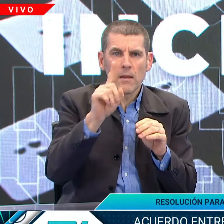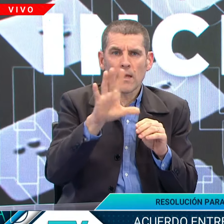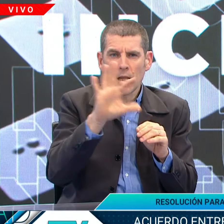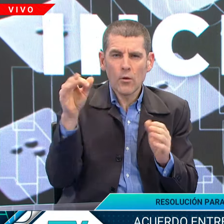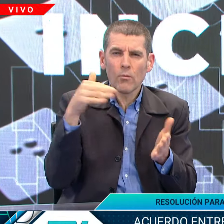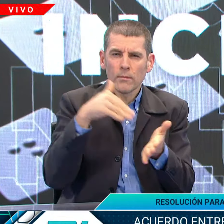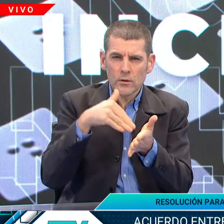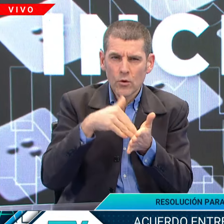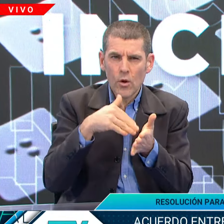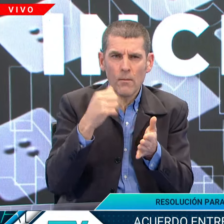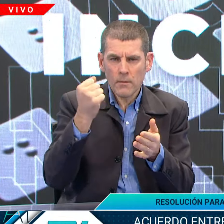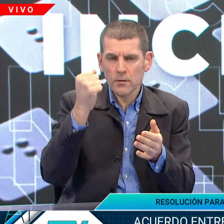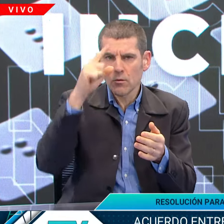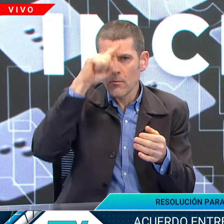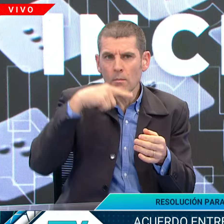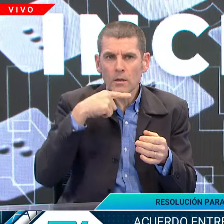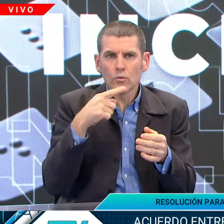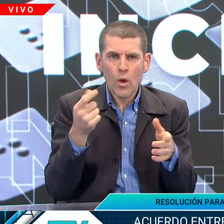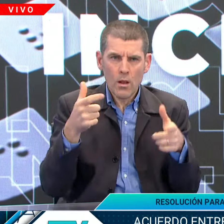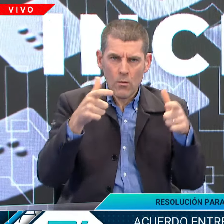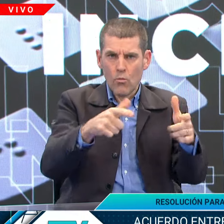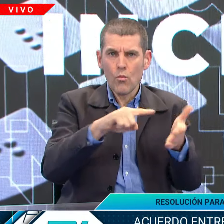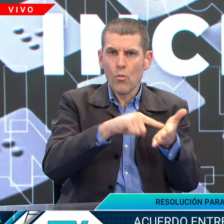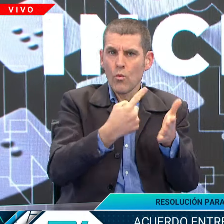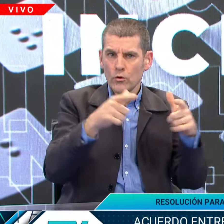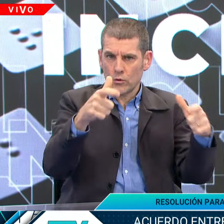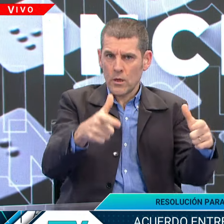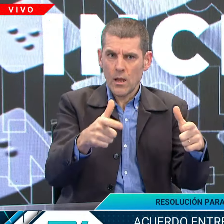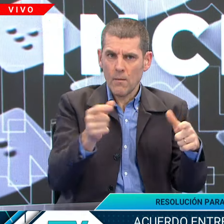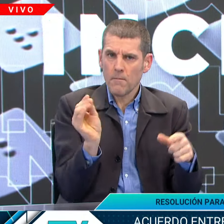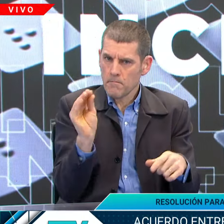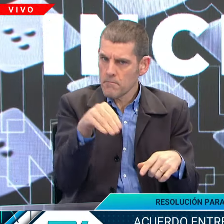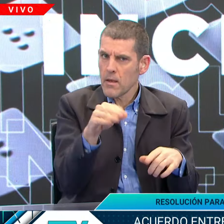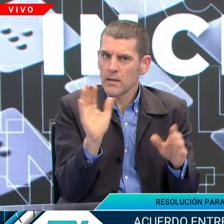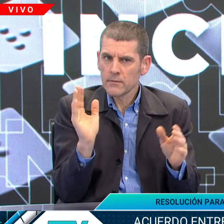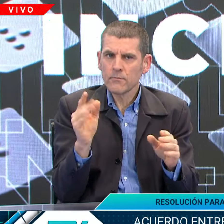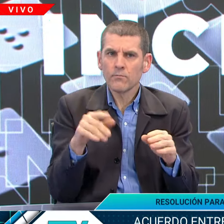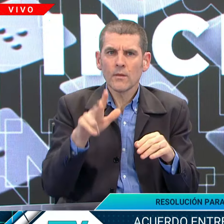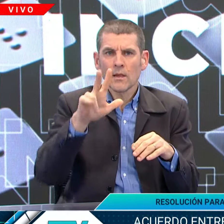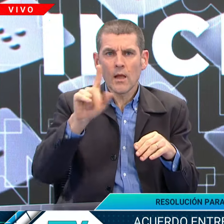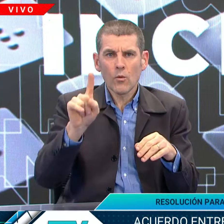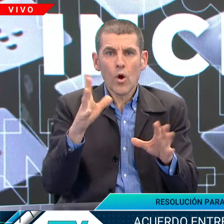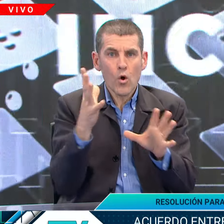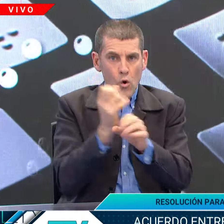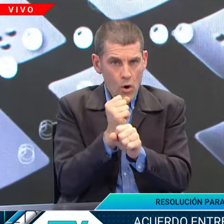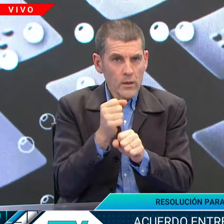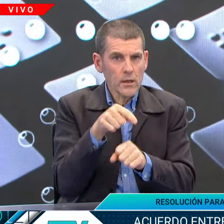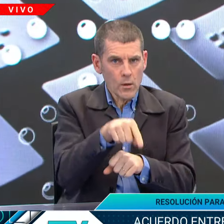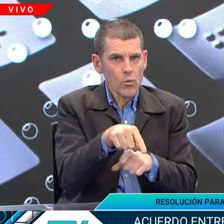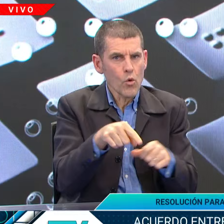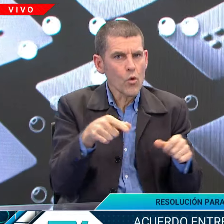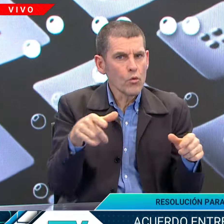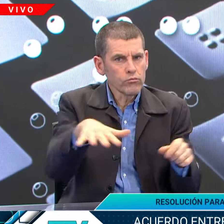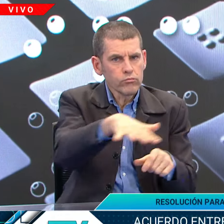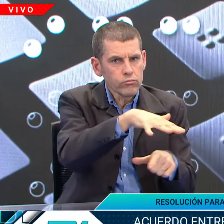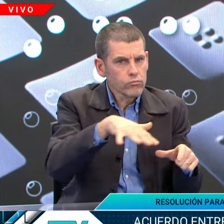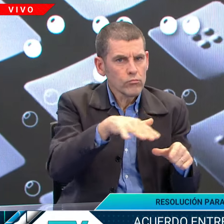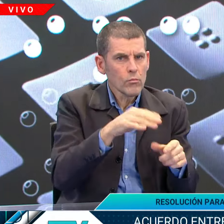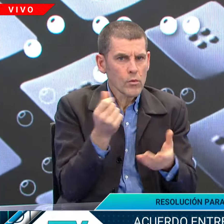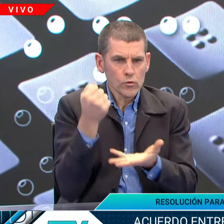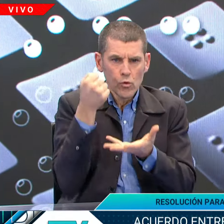mensuales para la ciudad. Las 31 líneas en cuestión dejarían de estar cubiertas por el